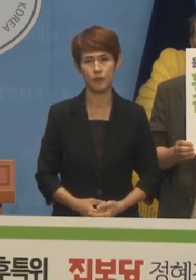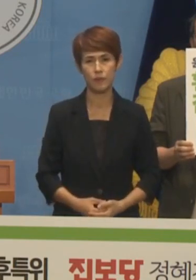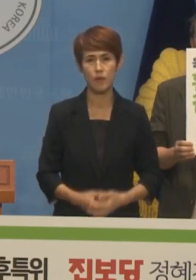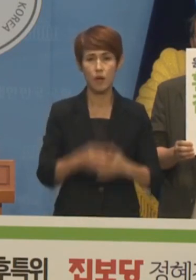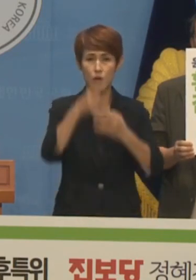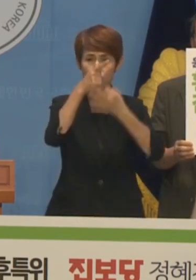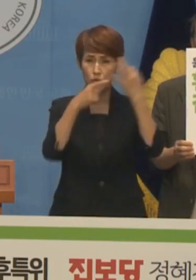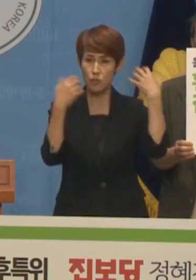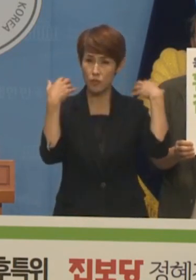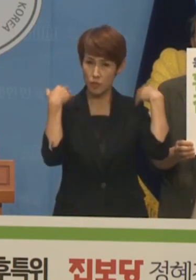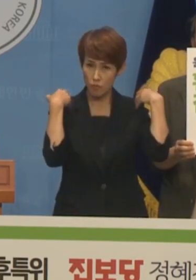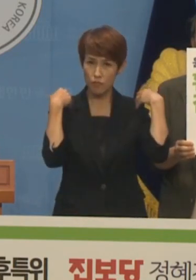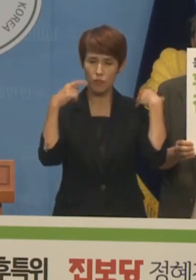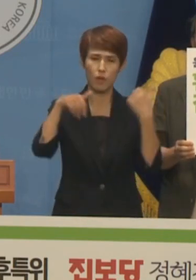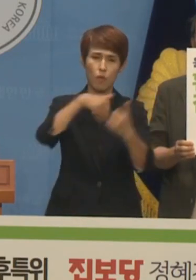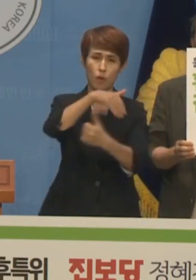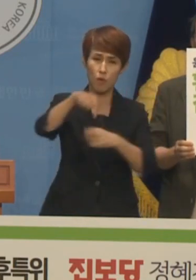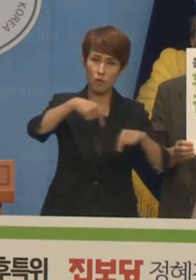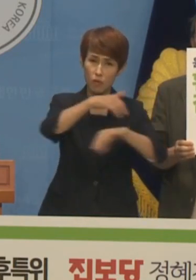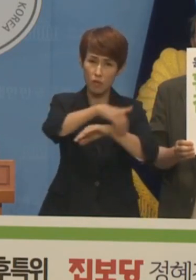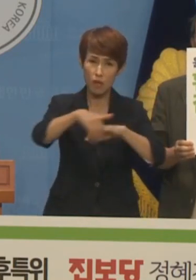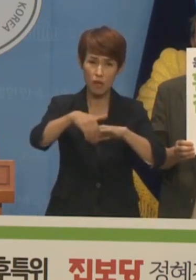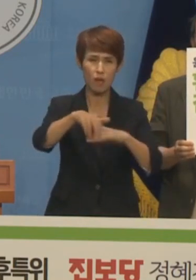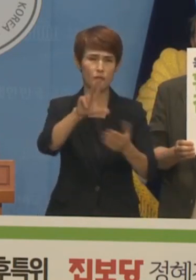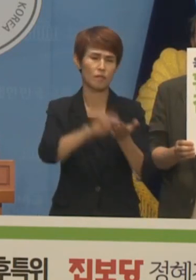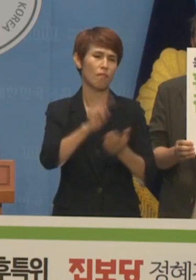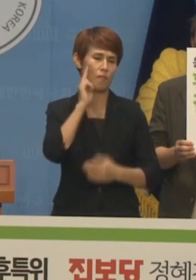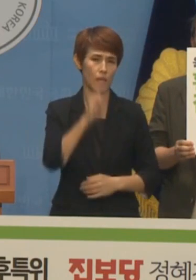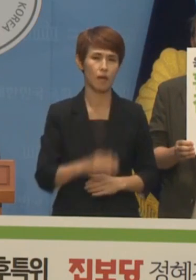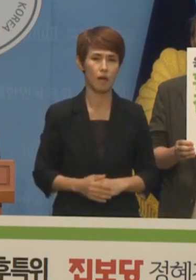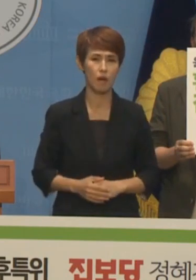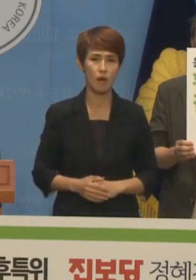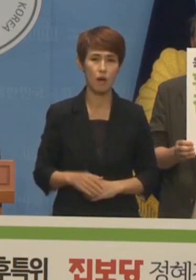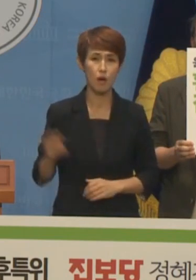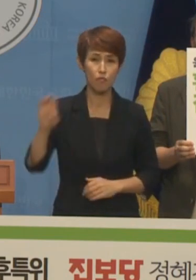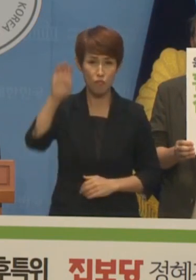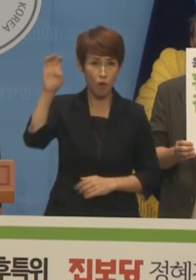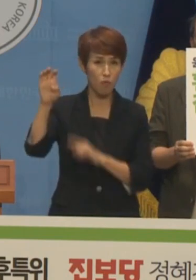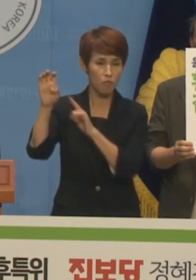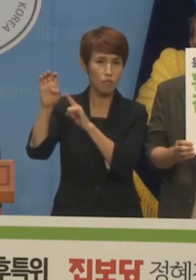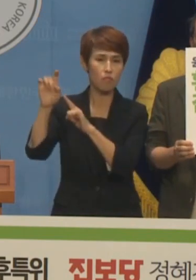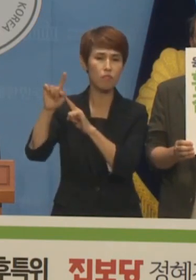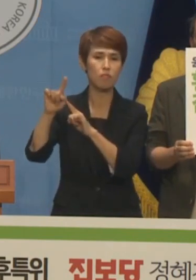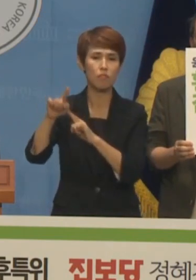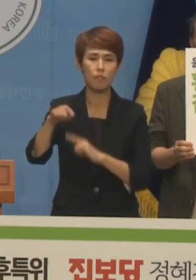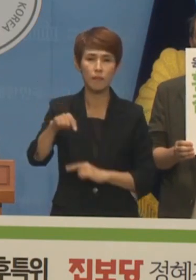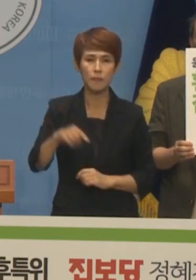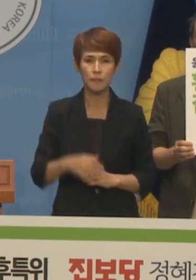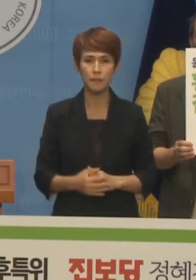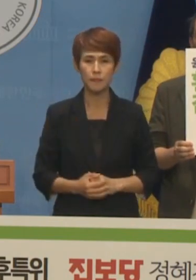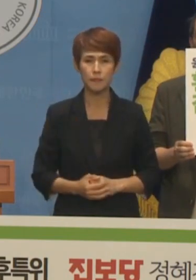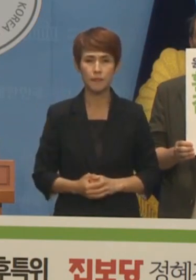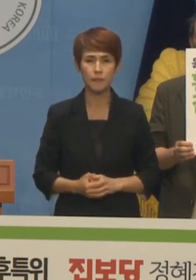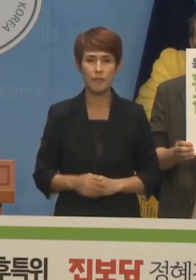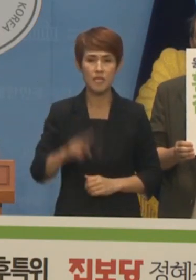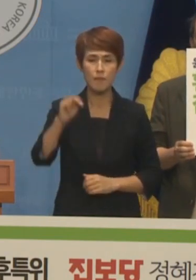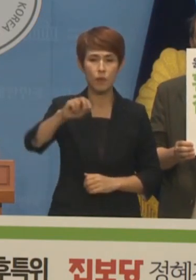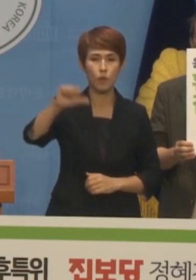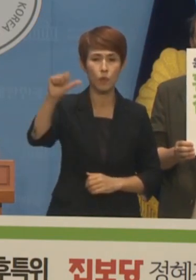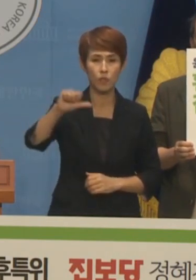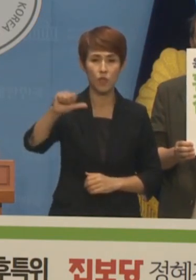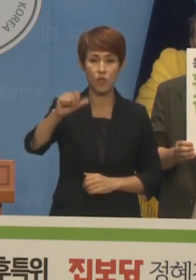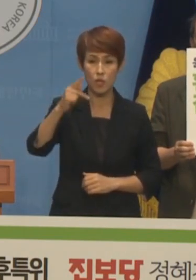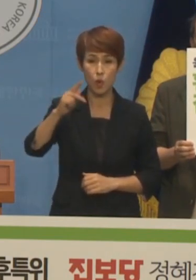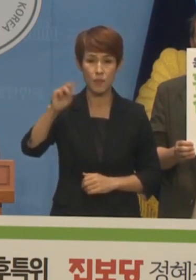윤석열 정부의 환경정책 역행은 이뿐만이 아닙니다. 유럽연합이 자연보건법을 통해 하천 구조물을 제거하여 2만 5천 킬로미터의